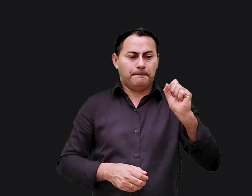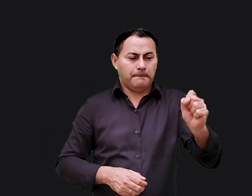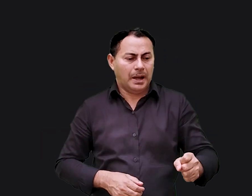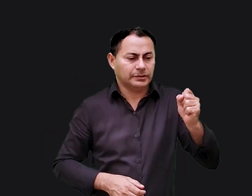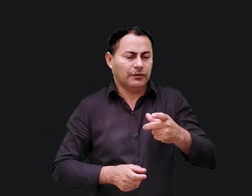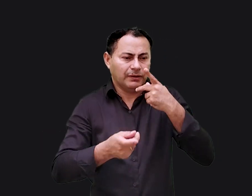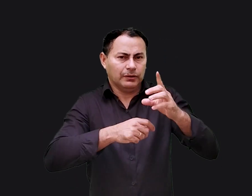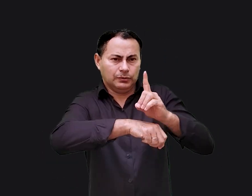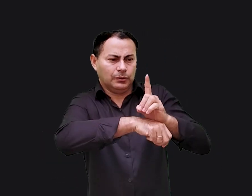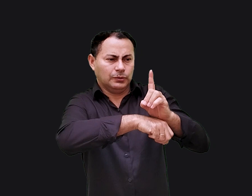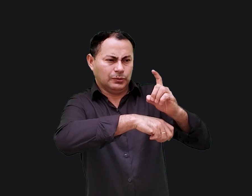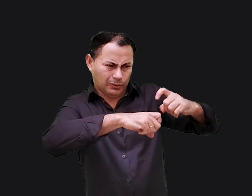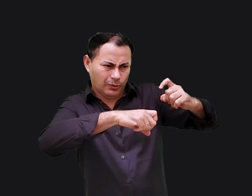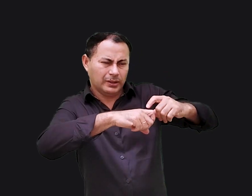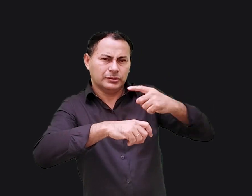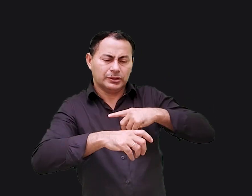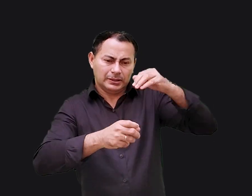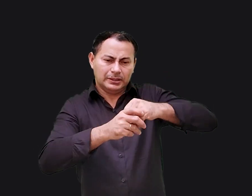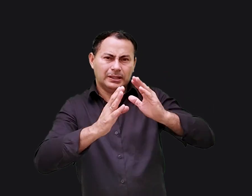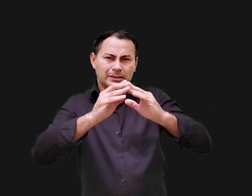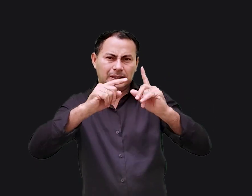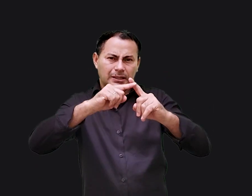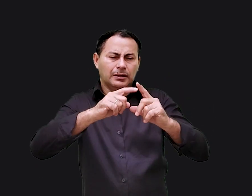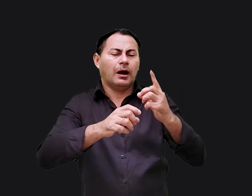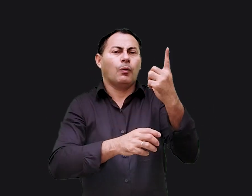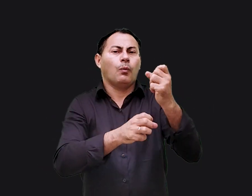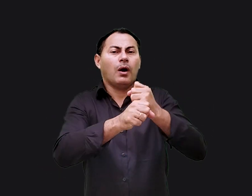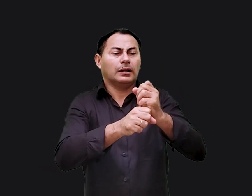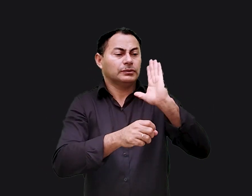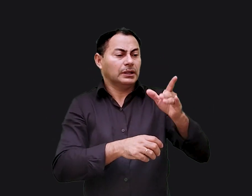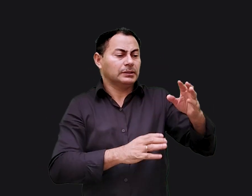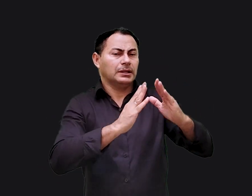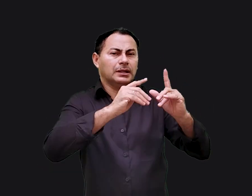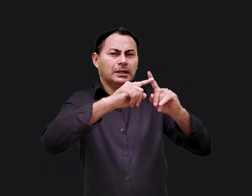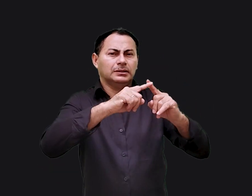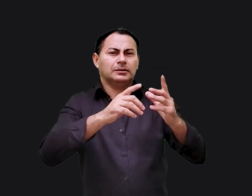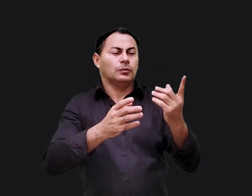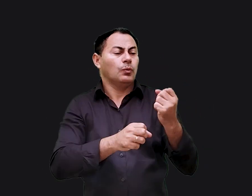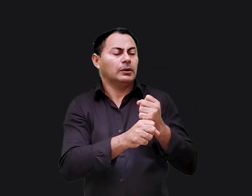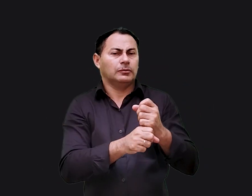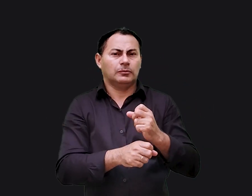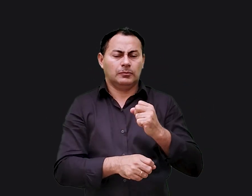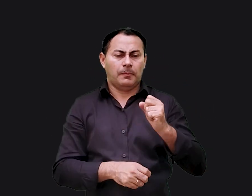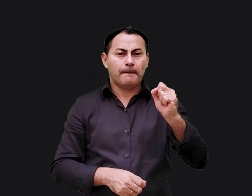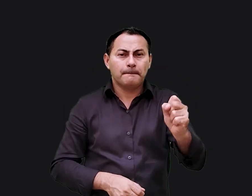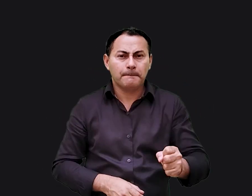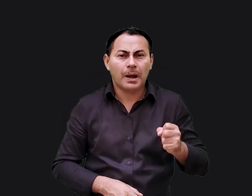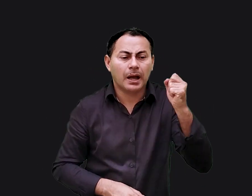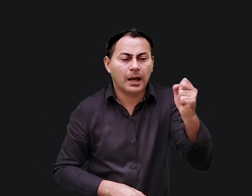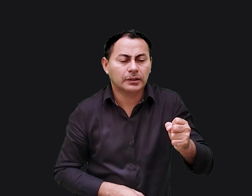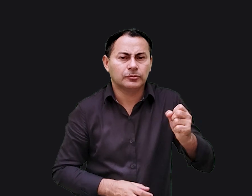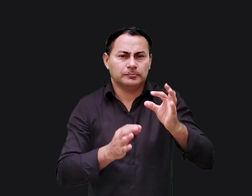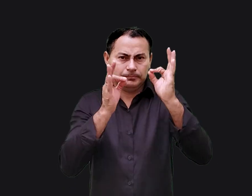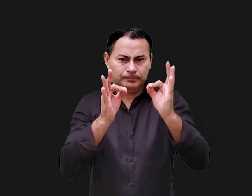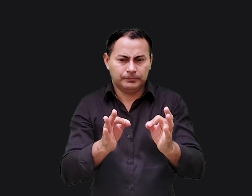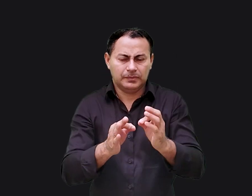disse: doutor, eu já estou nessa igrejinha há 1 ano. Esse pastor é